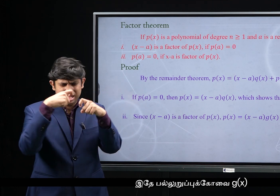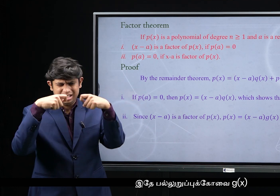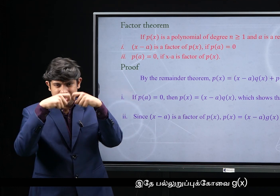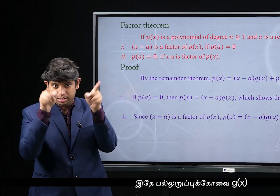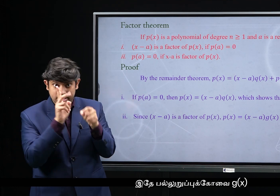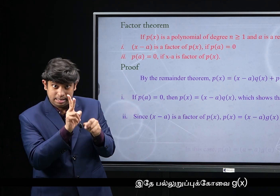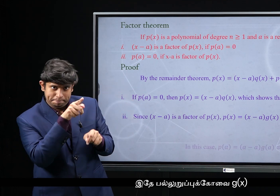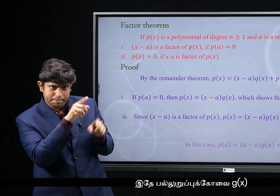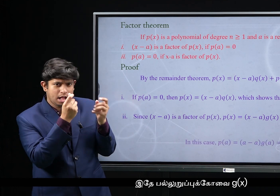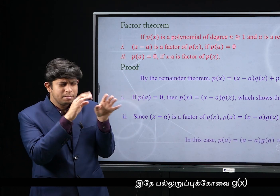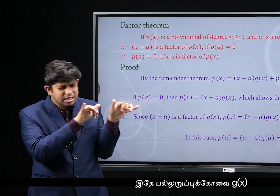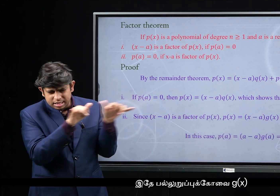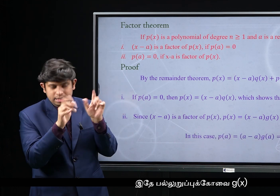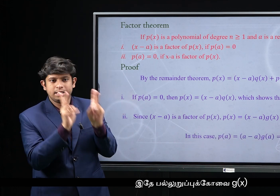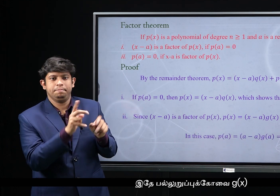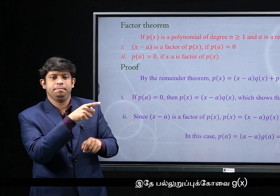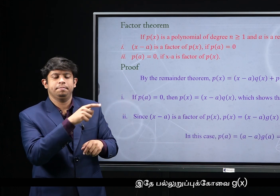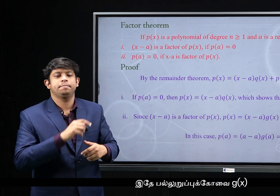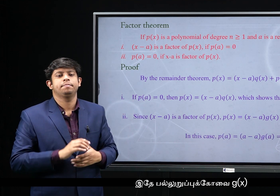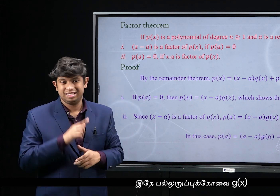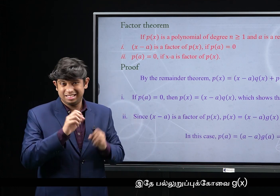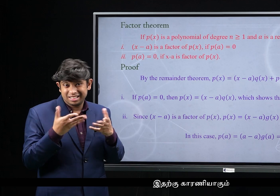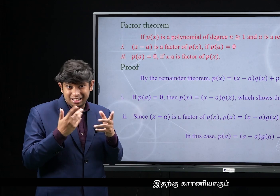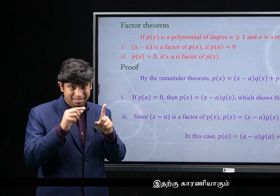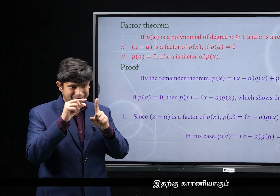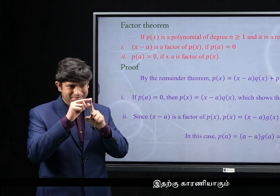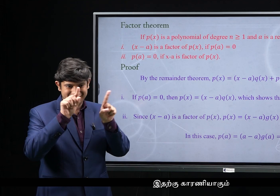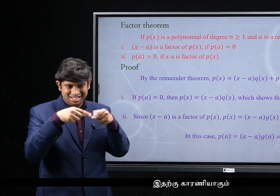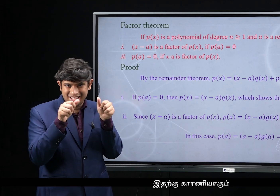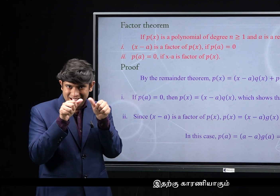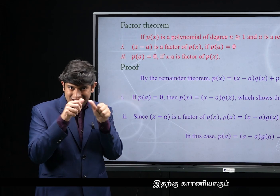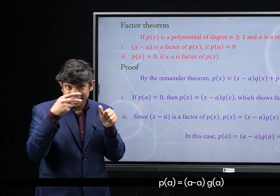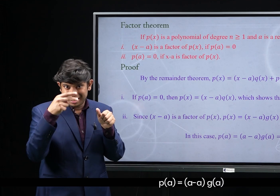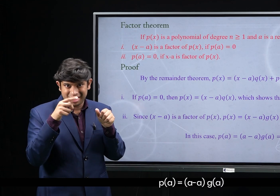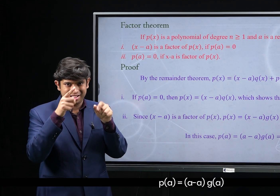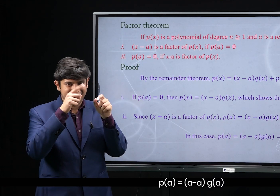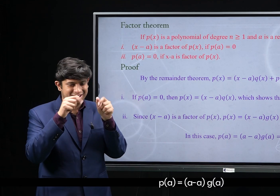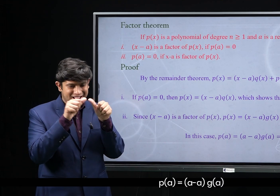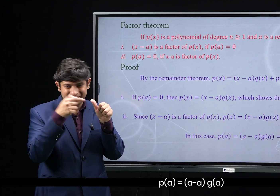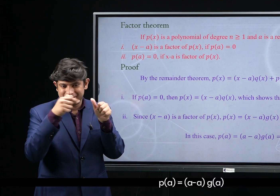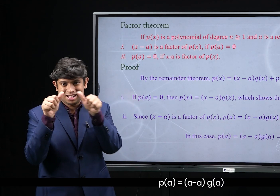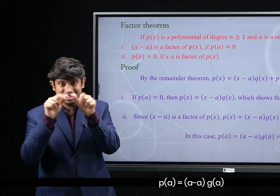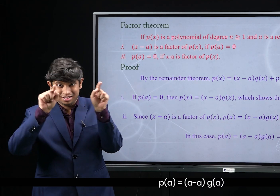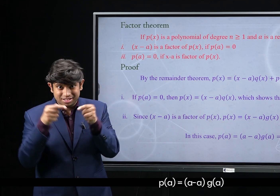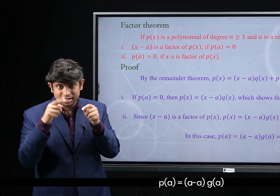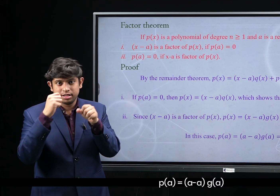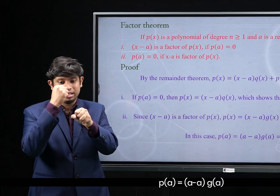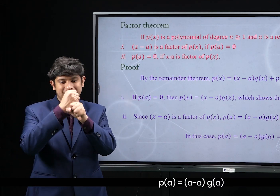இதே பல்லுறுப்புக்கோவை g x இதற்கு காரணியாகும் p a சமன் a a